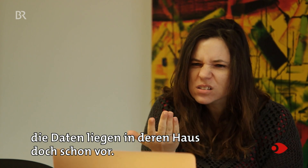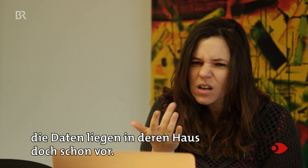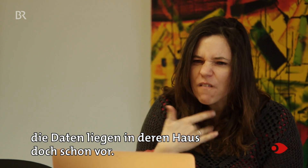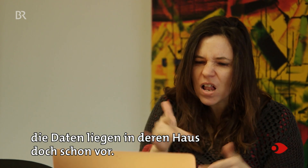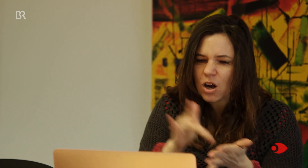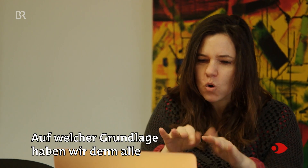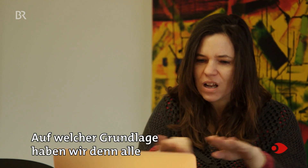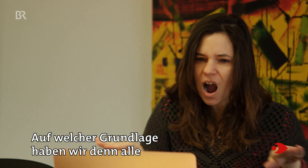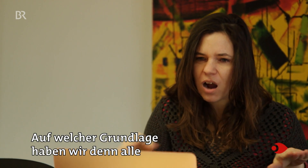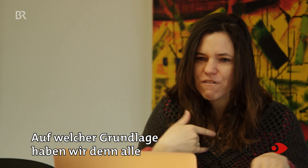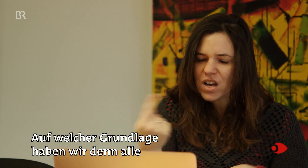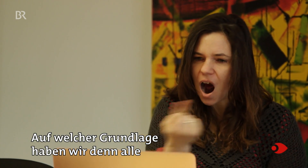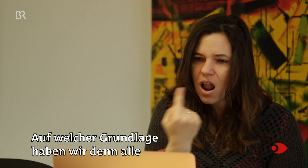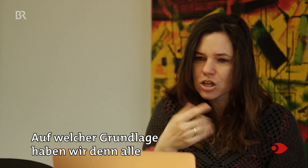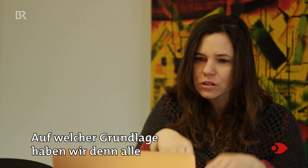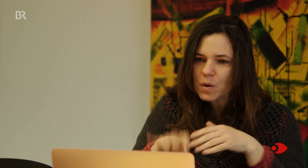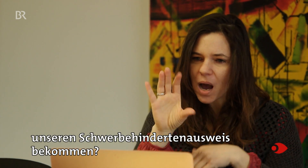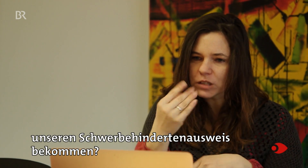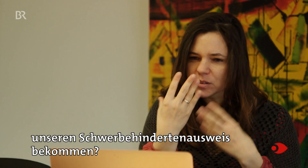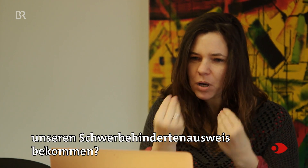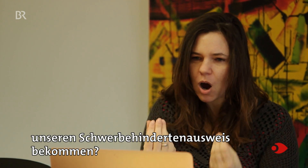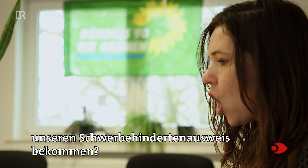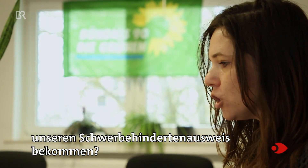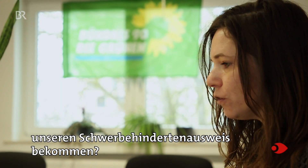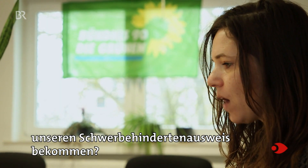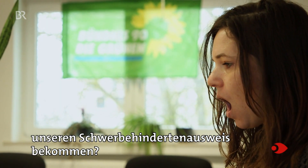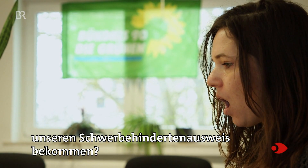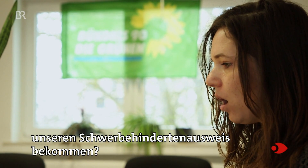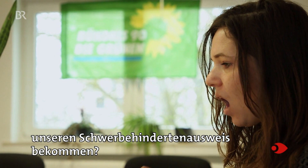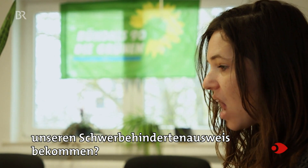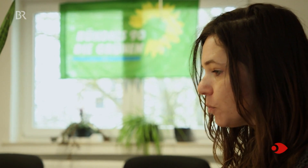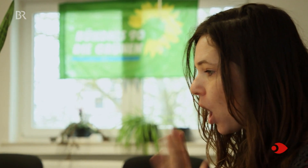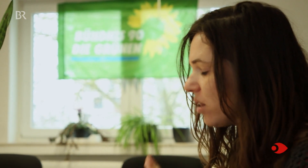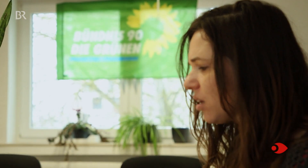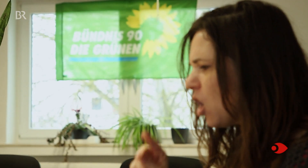vor. Auf welcher Grundlage haben wir denn alle unseren Schwerbehindertenausweis bekommen?